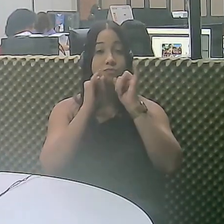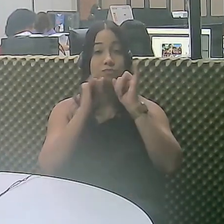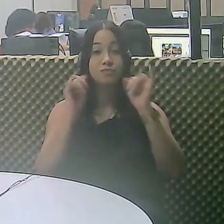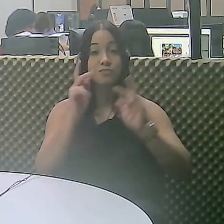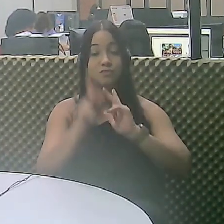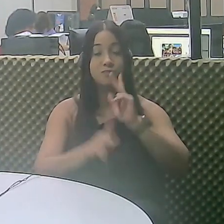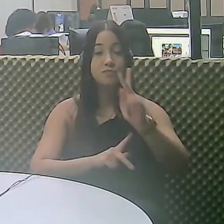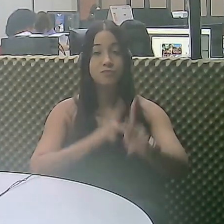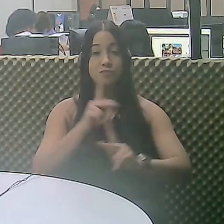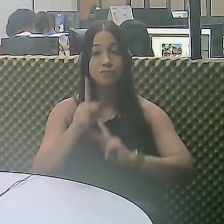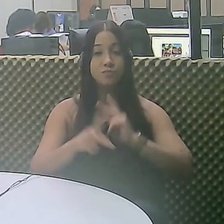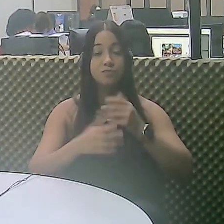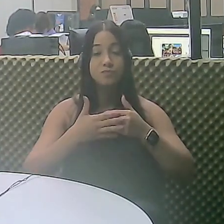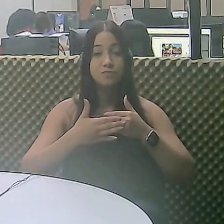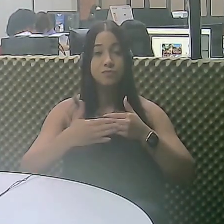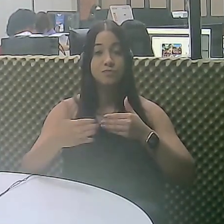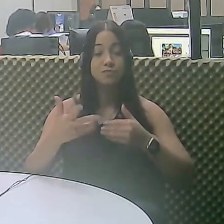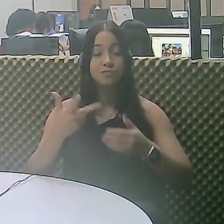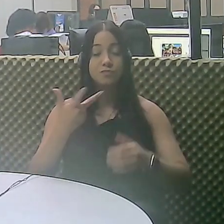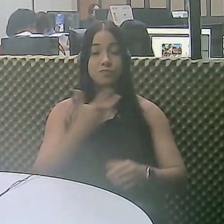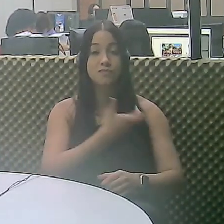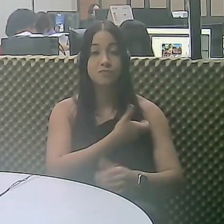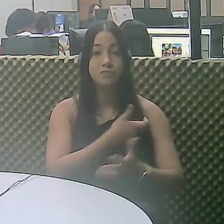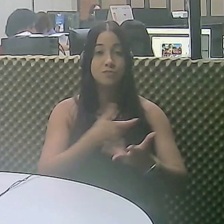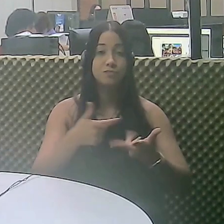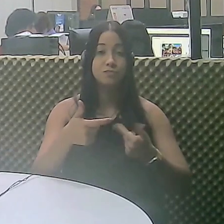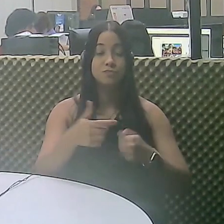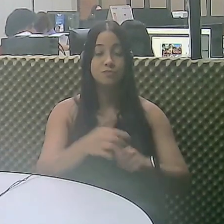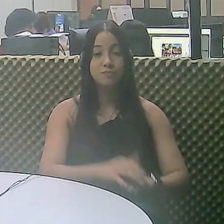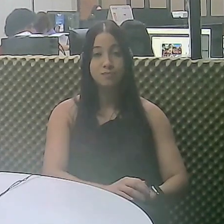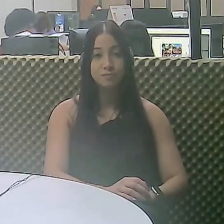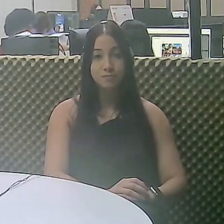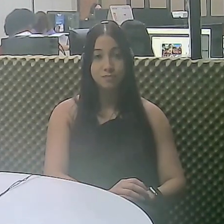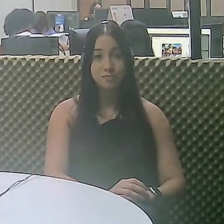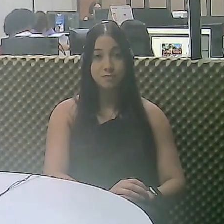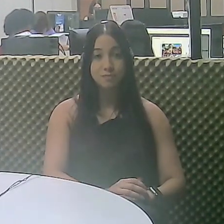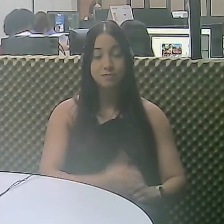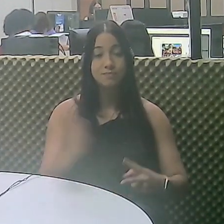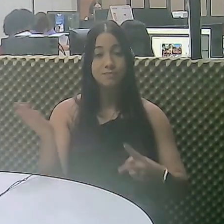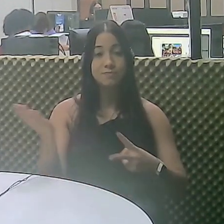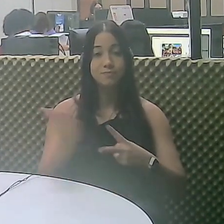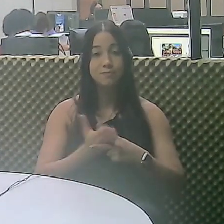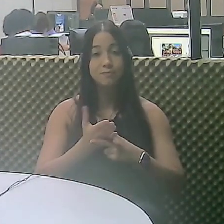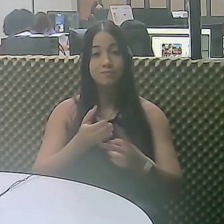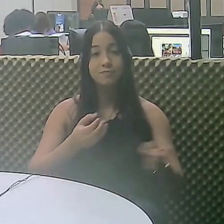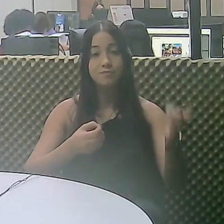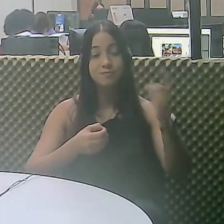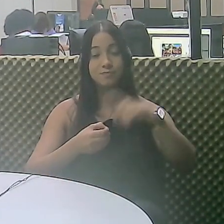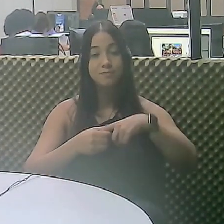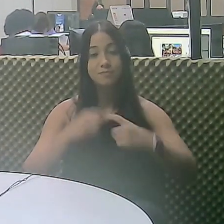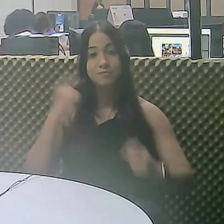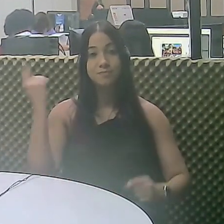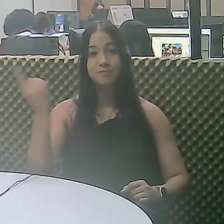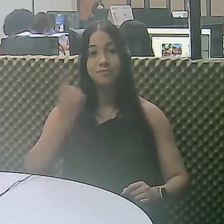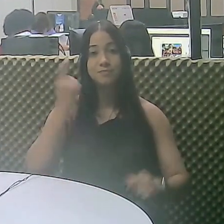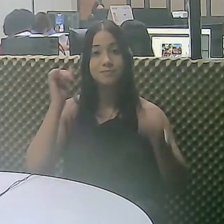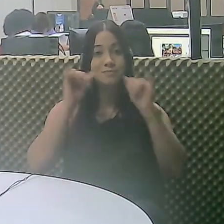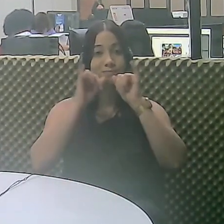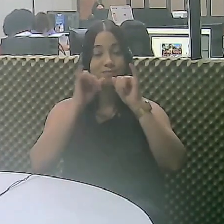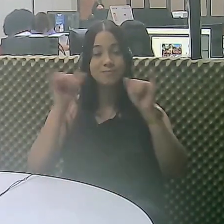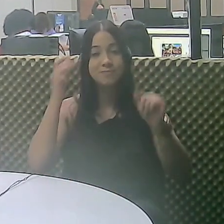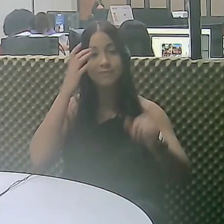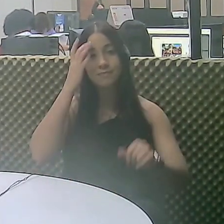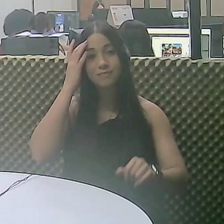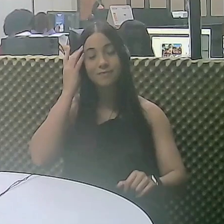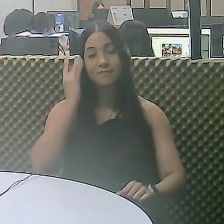população sobre o início da multivacinação vamos agora a um breve intervalo e na volta tem Giro de